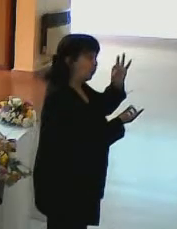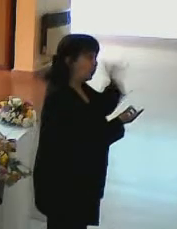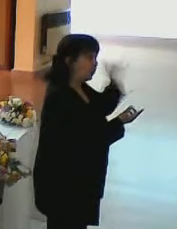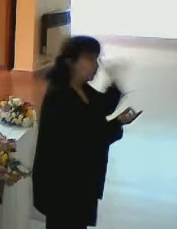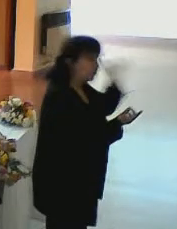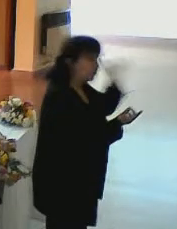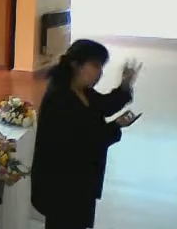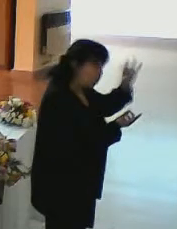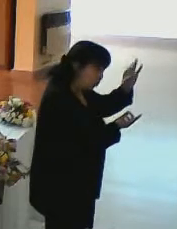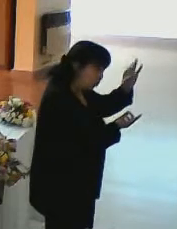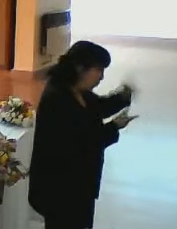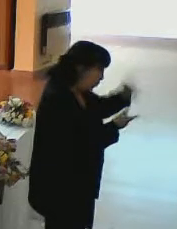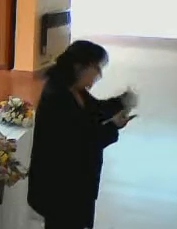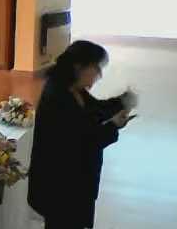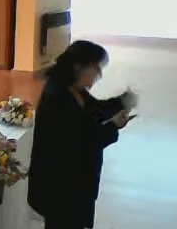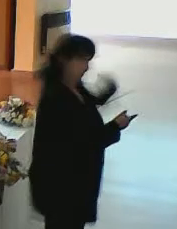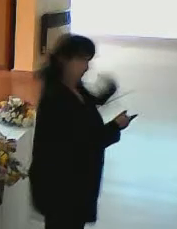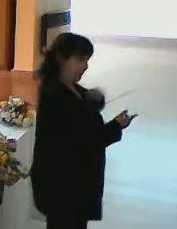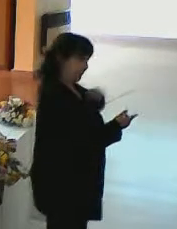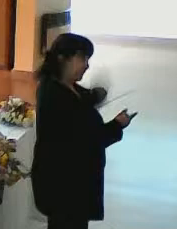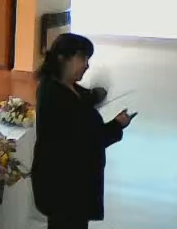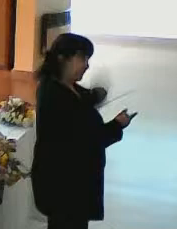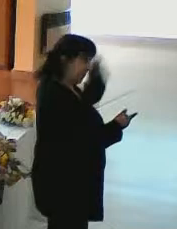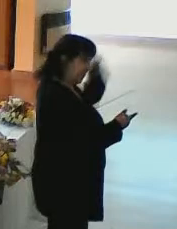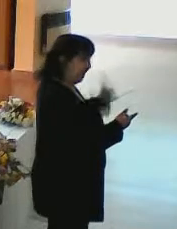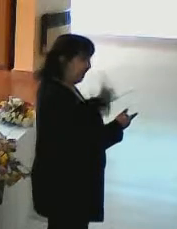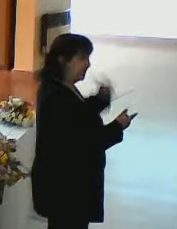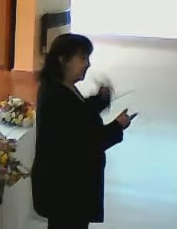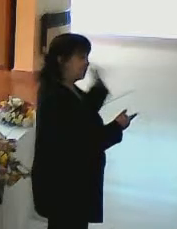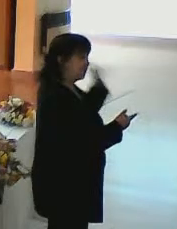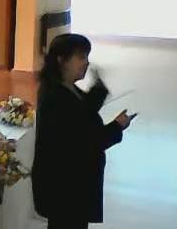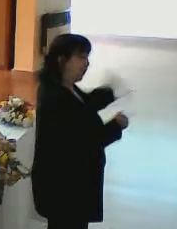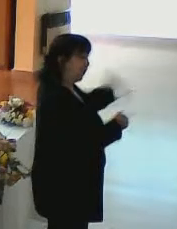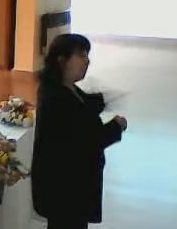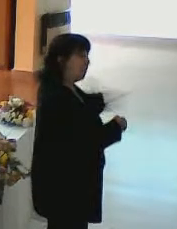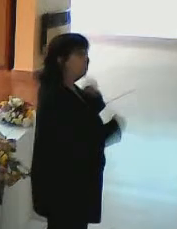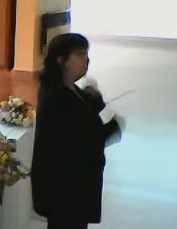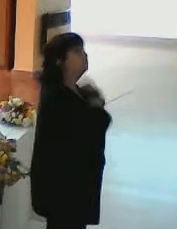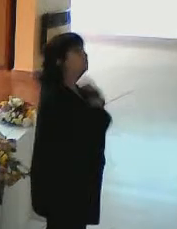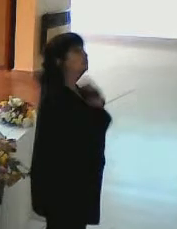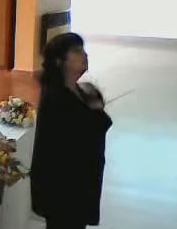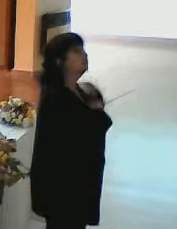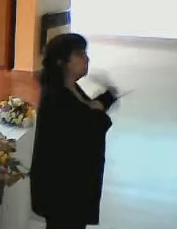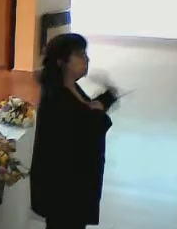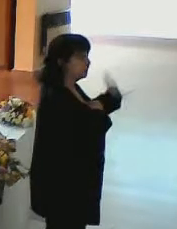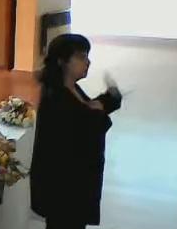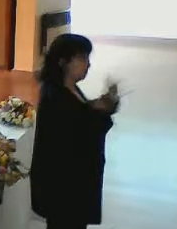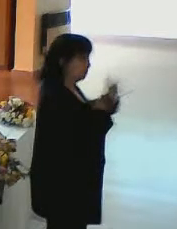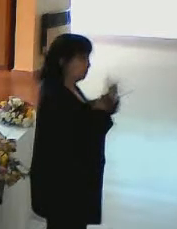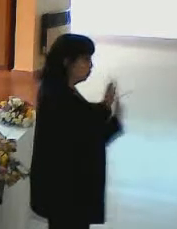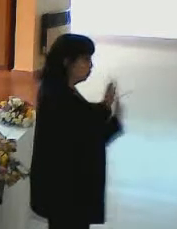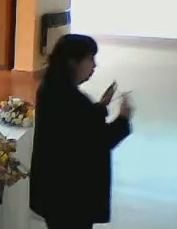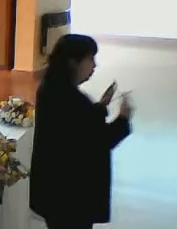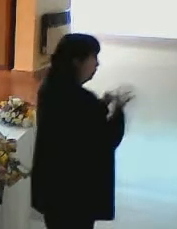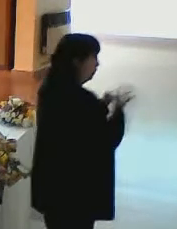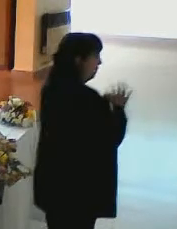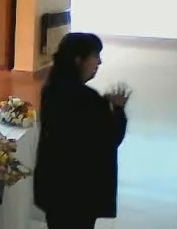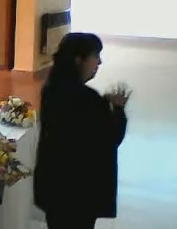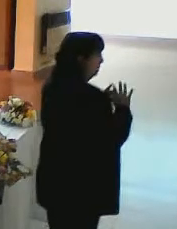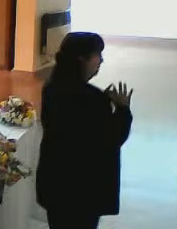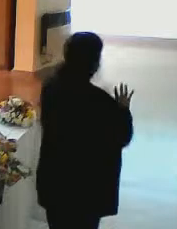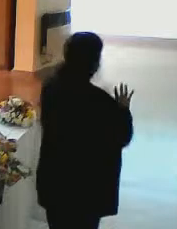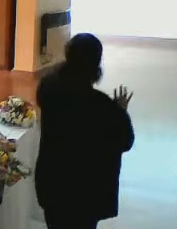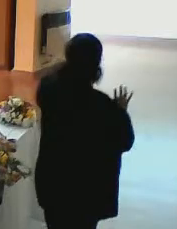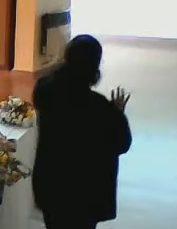un 13 a un 25% se asocia los trastornos del neurodesarrollo con algo visual. Pueden ser